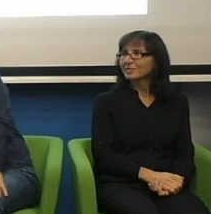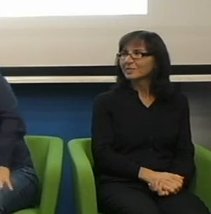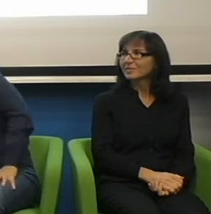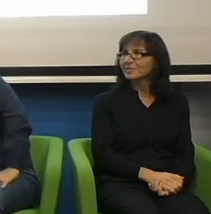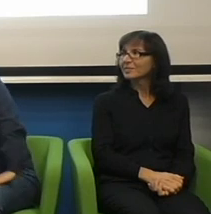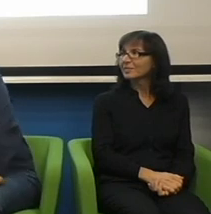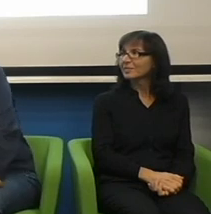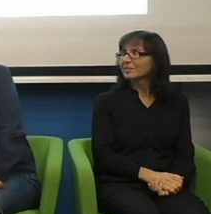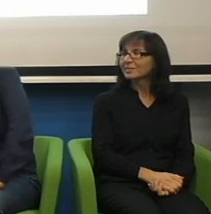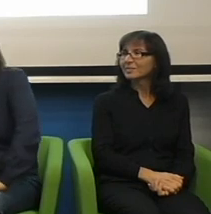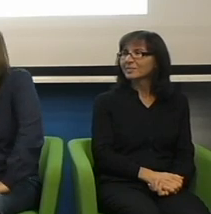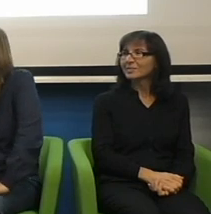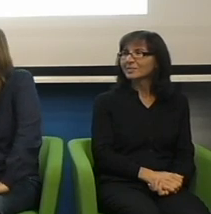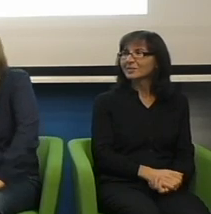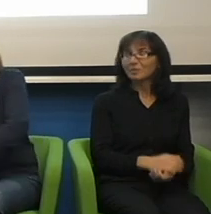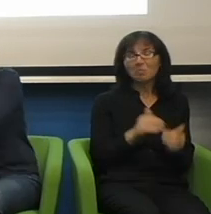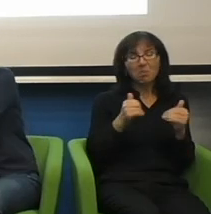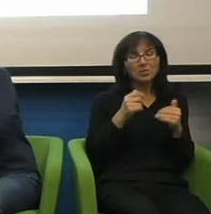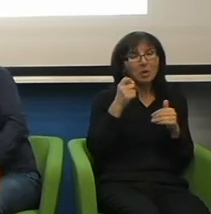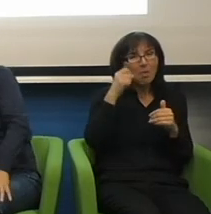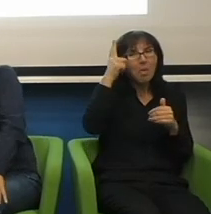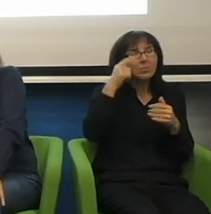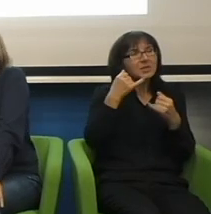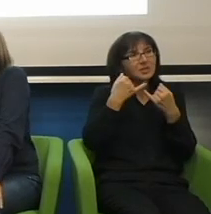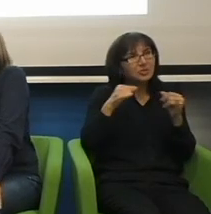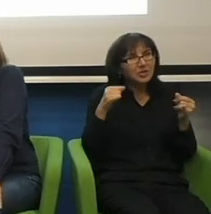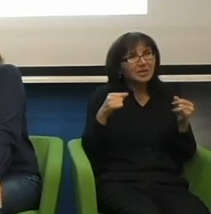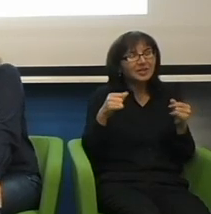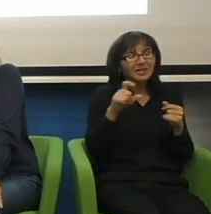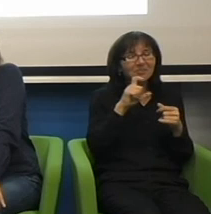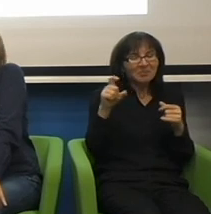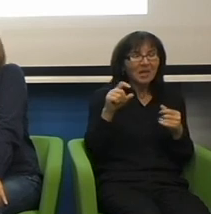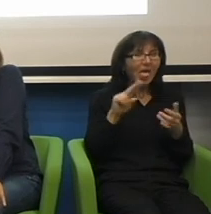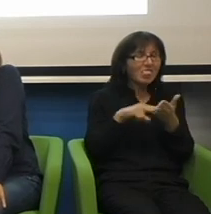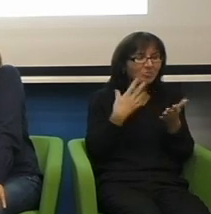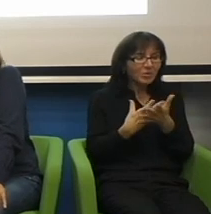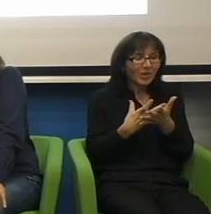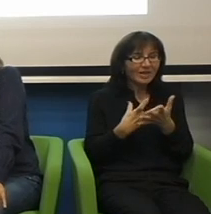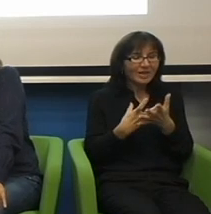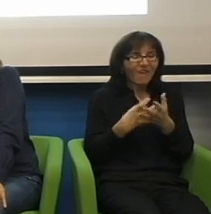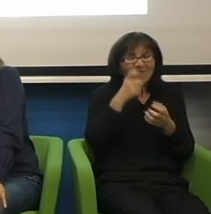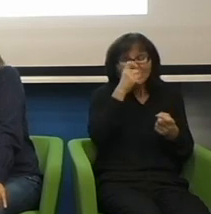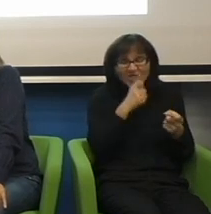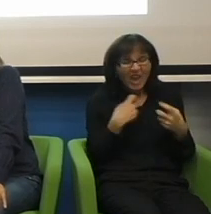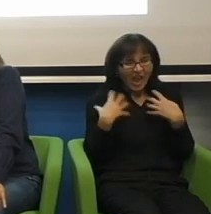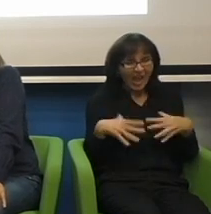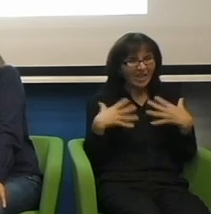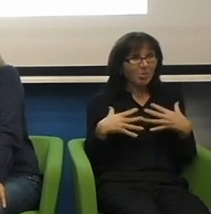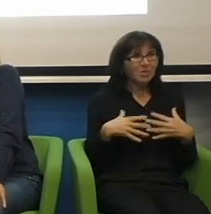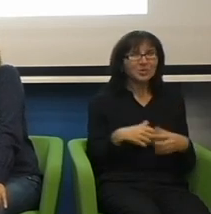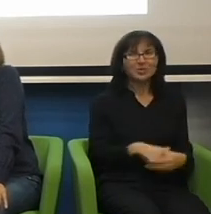spokojny. Państwo mieli pomysł na jakiś taki mniej spokojny tytuł, to Marek przyjmuje. Wściekłość. No to proszę Państwa... Może to mi się tłumaczy,